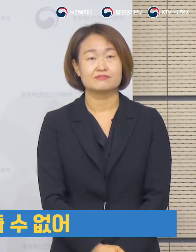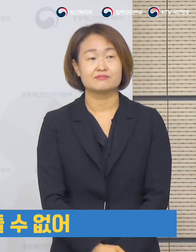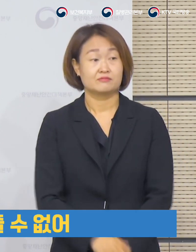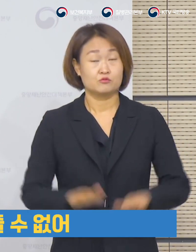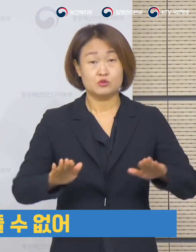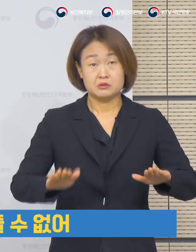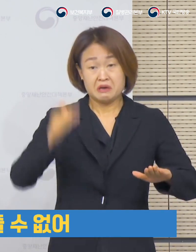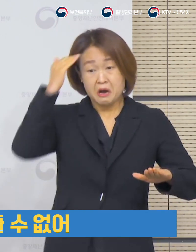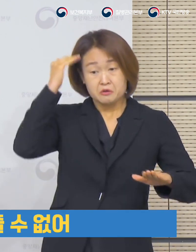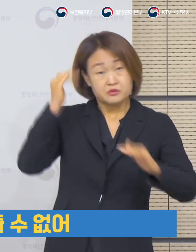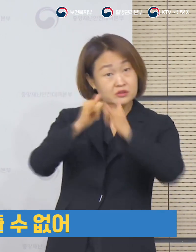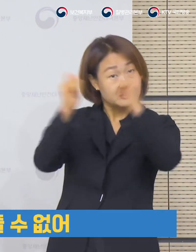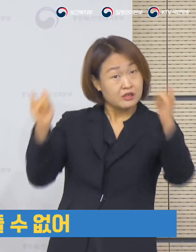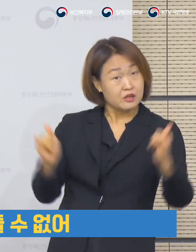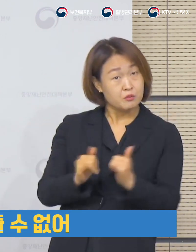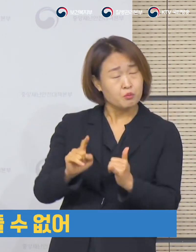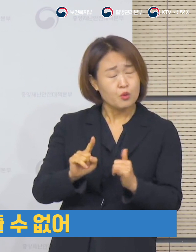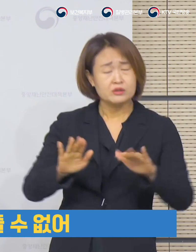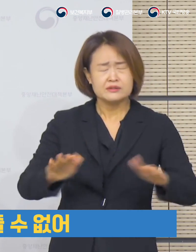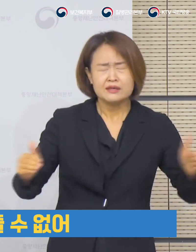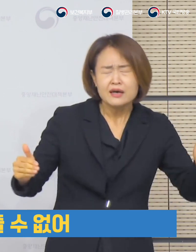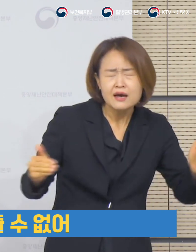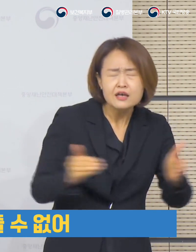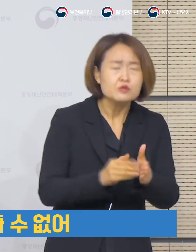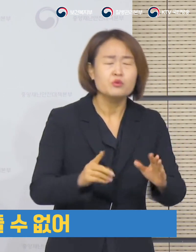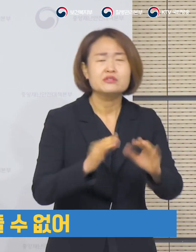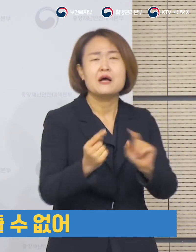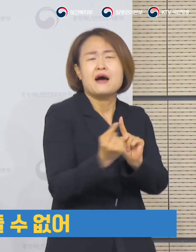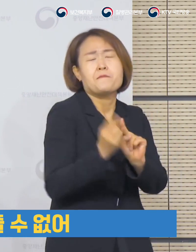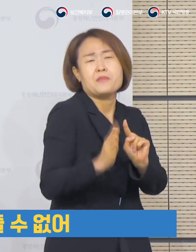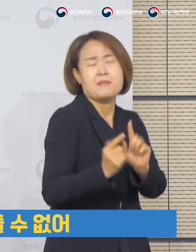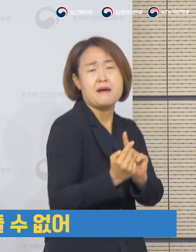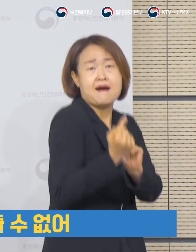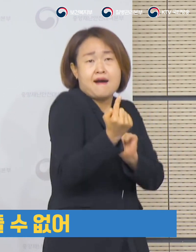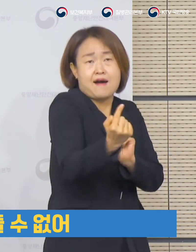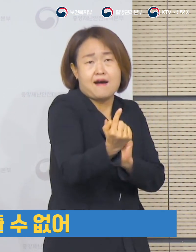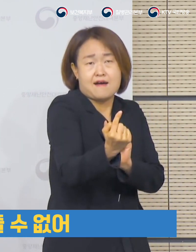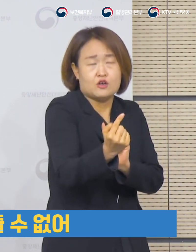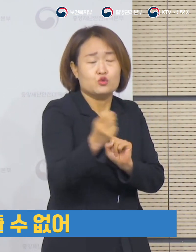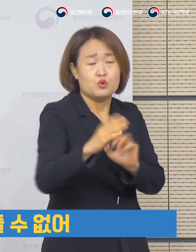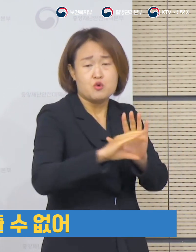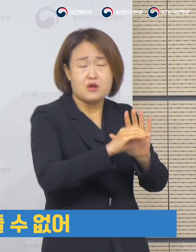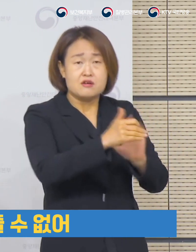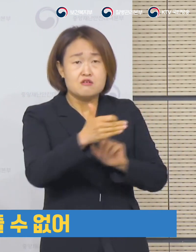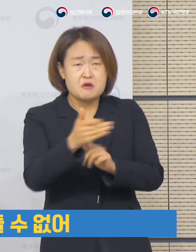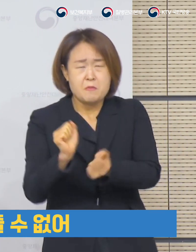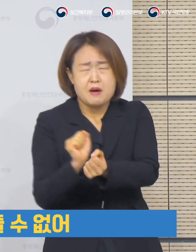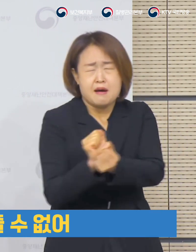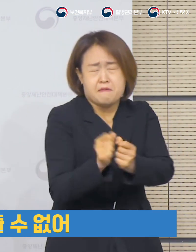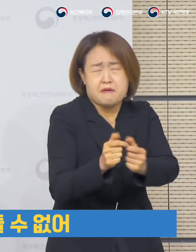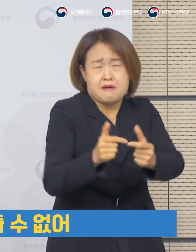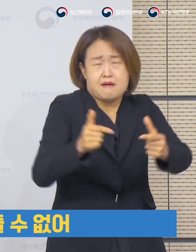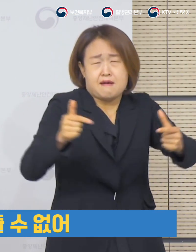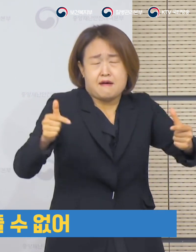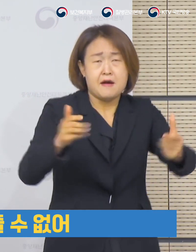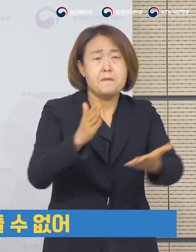우리 사회가 지금까지 사회적 거리두기를 통하여 코로나19의 확산을